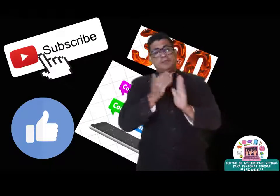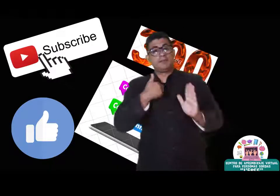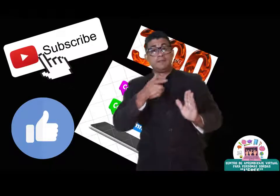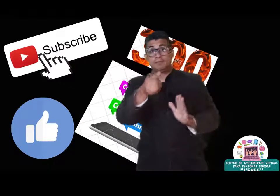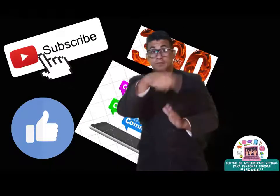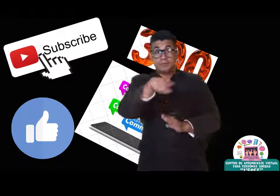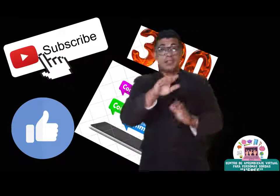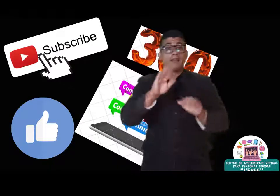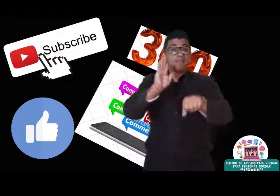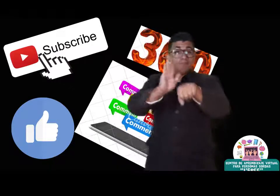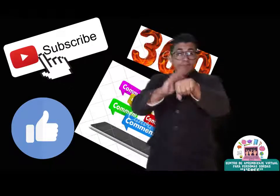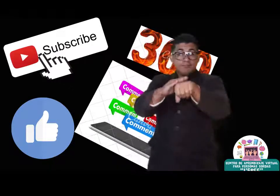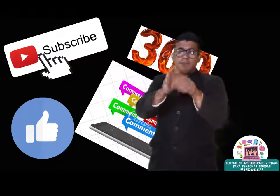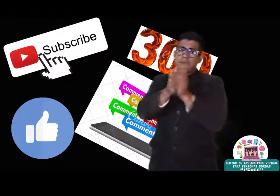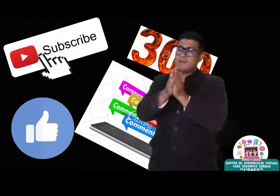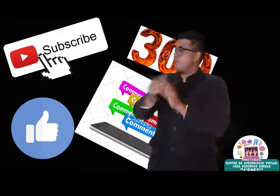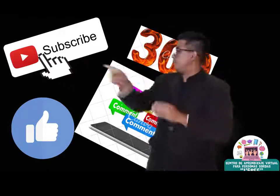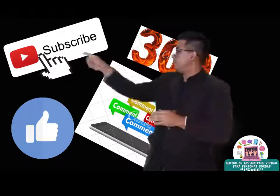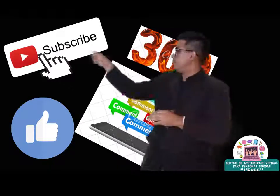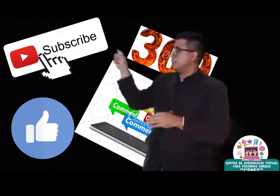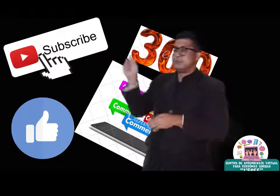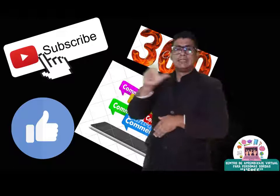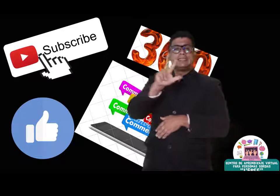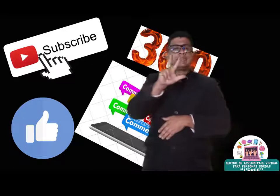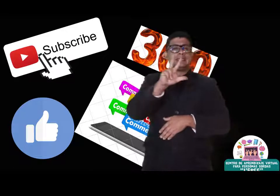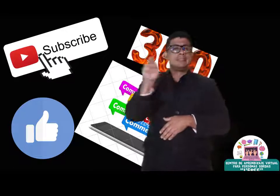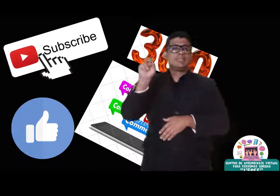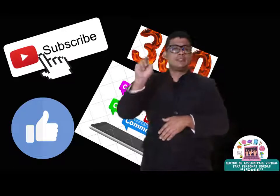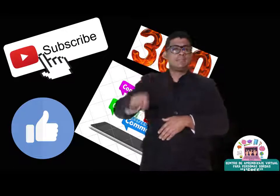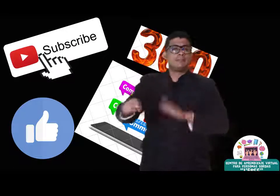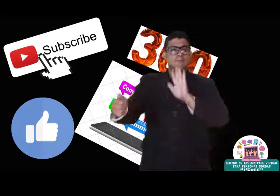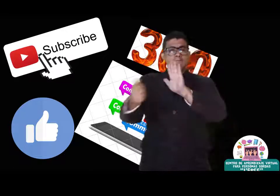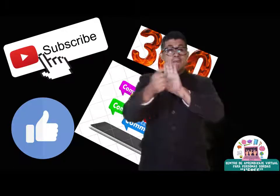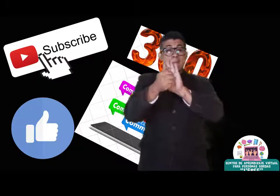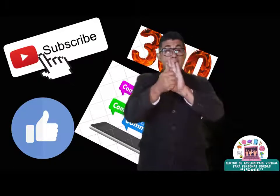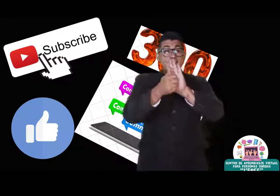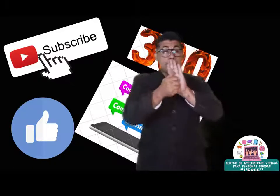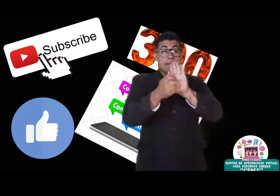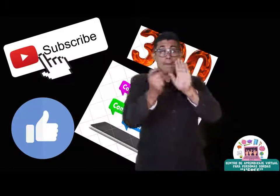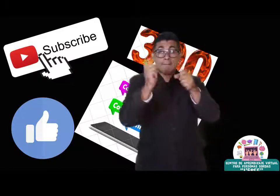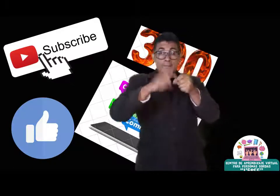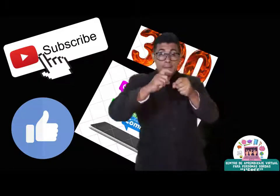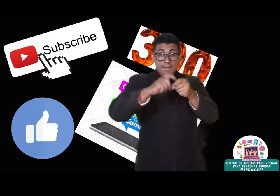más, les recuerdo la necesidad de que deben